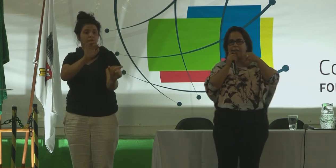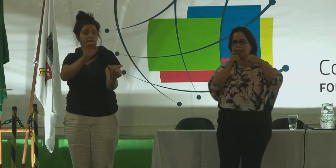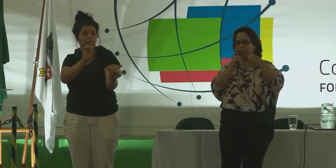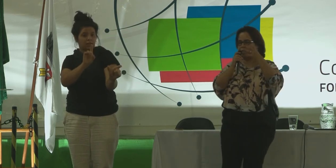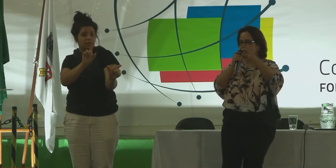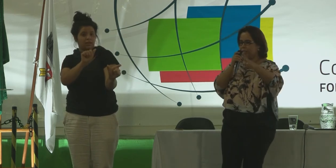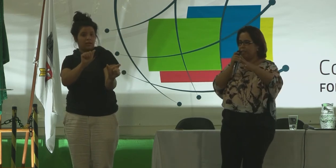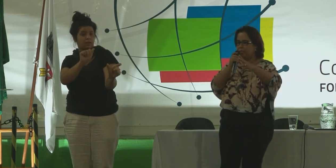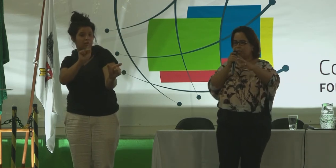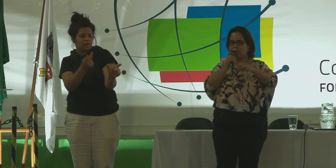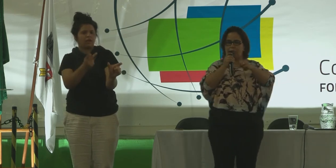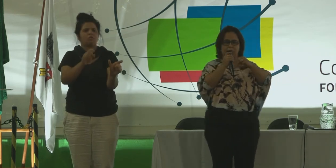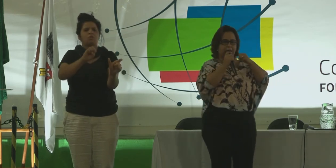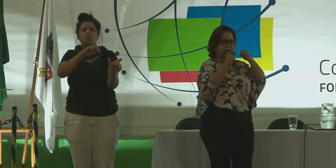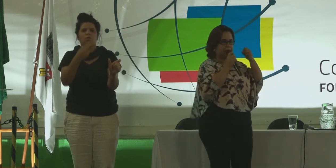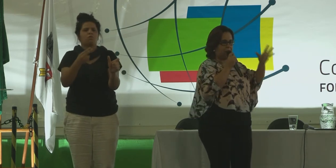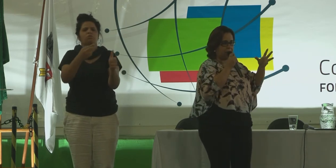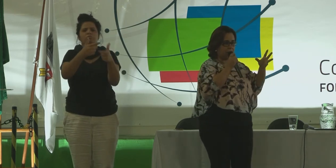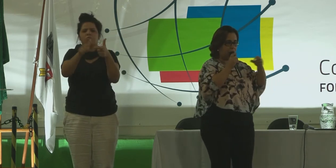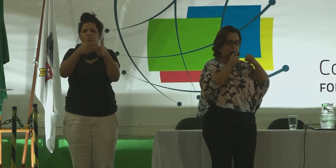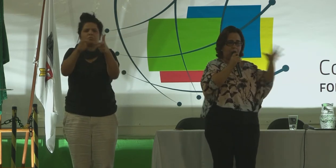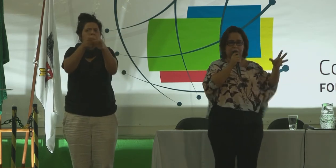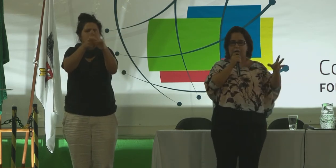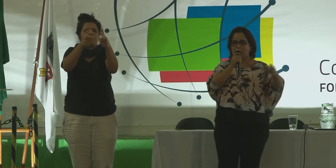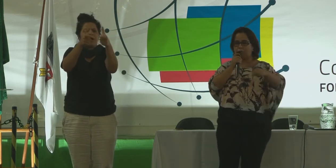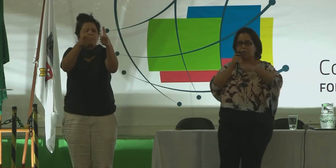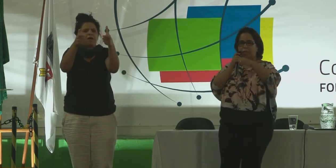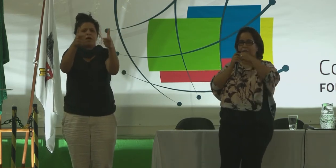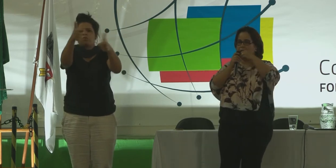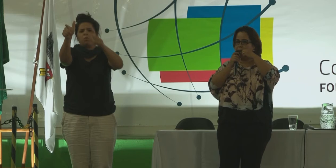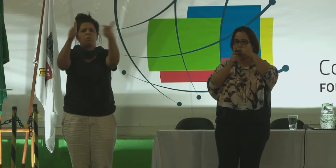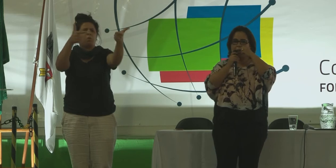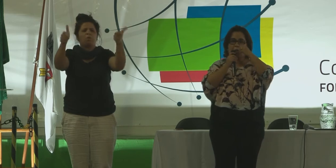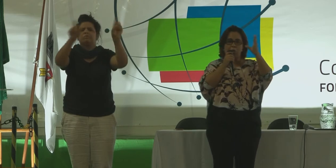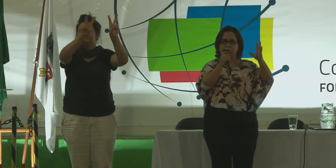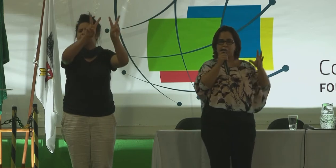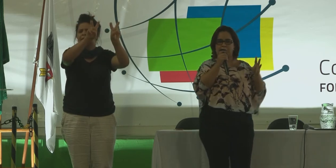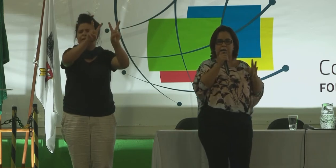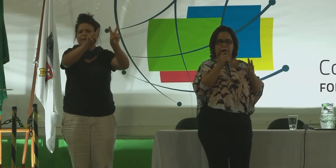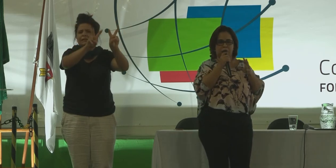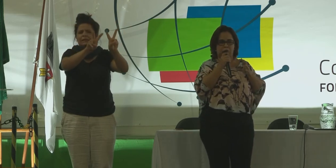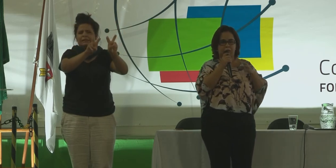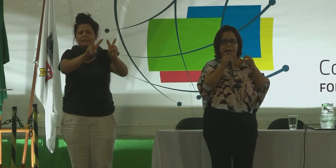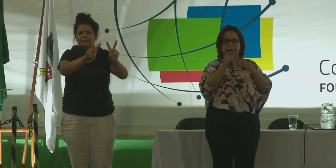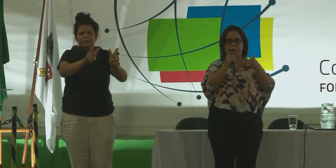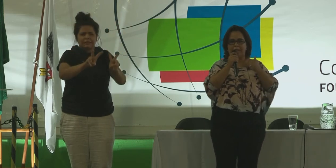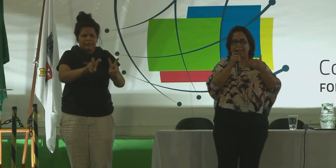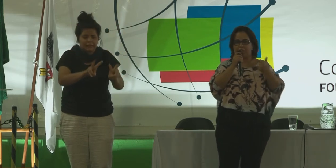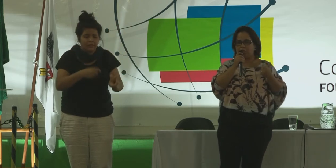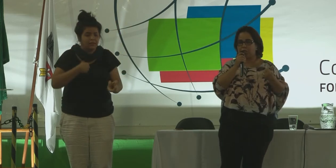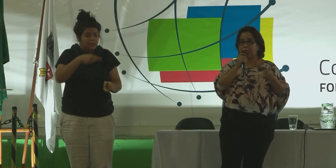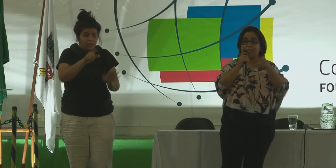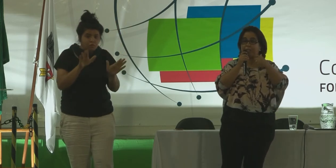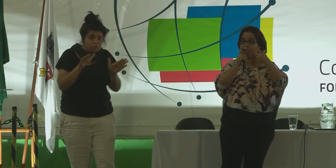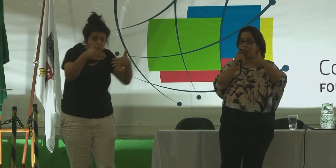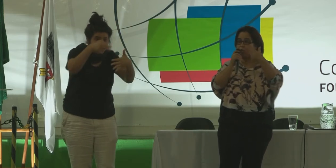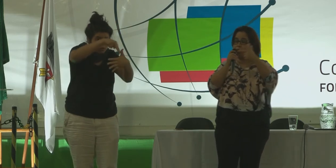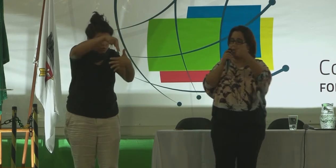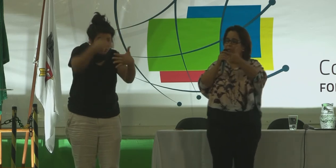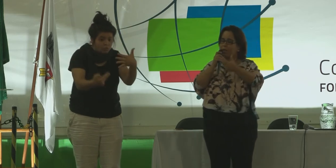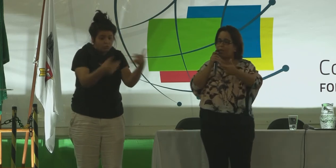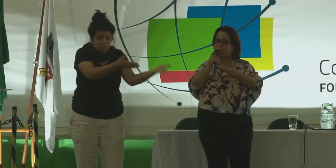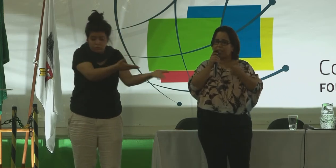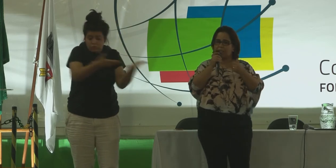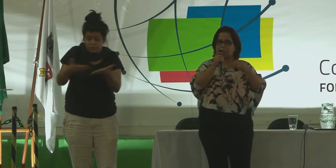aluno tem dislexia, se o aluno tem TOD, se o aluno tem outro tipo de transtorno, ele não é atendido, se ele tem